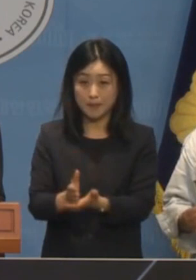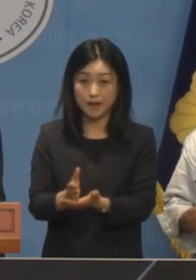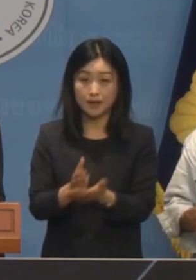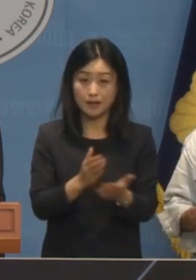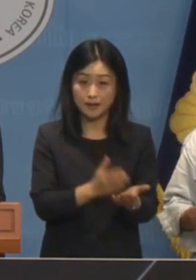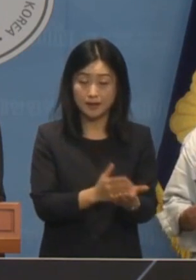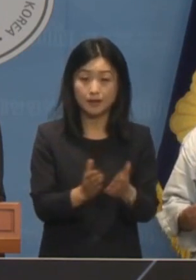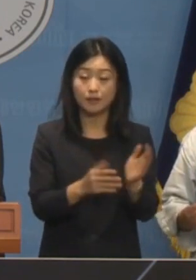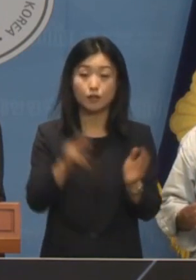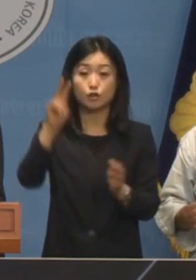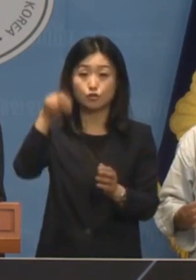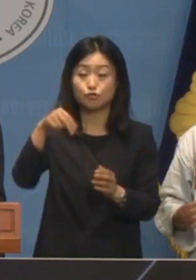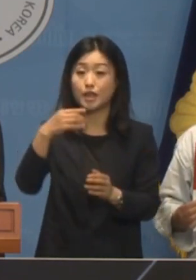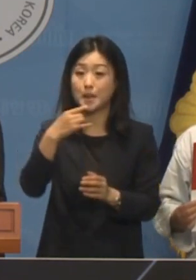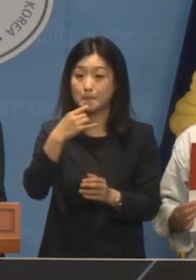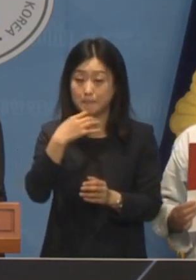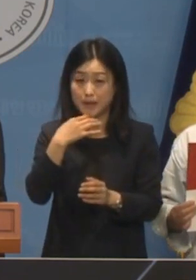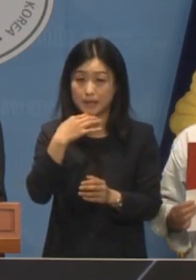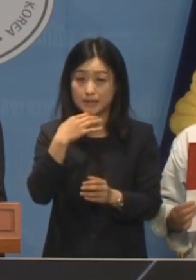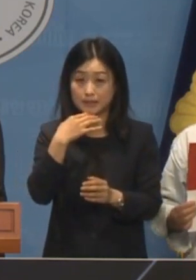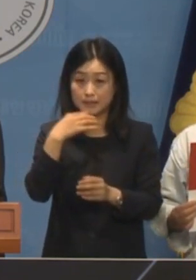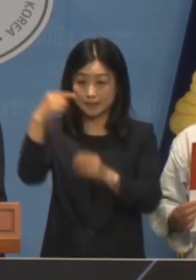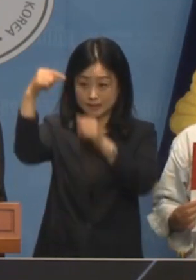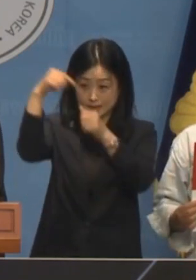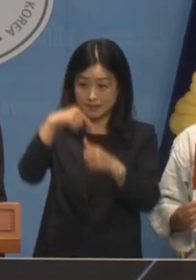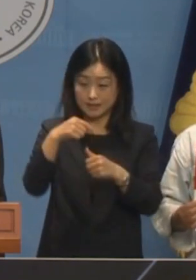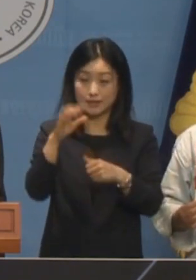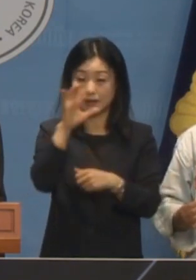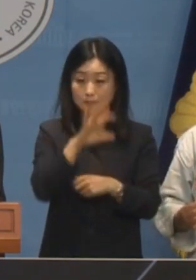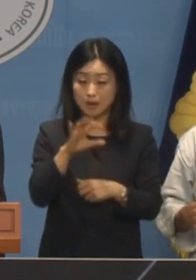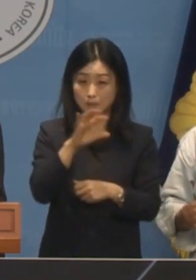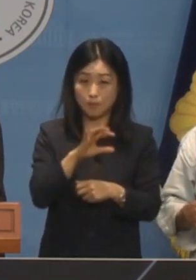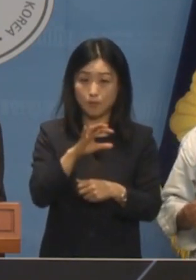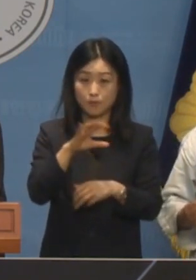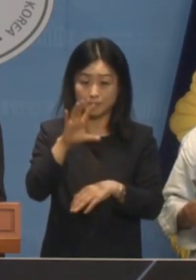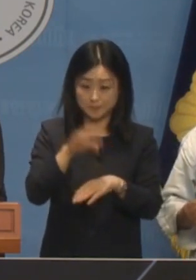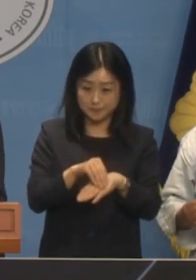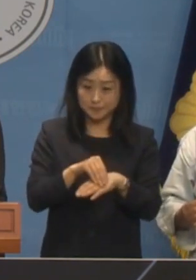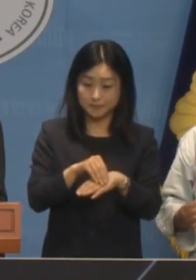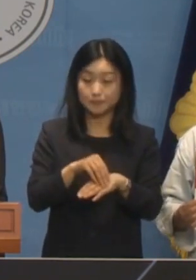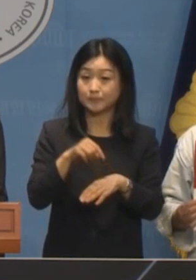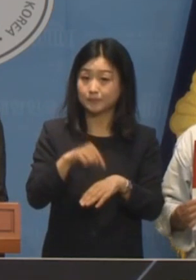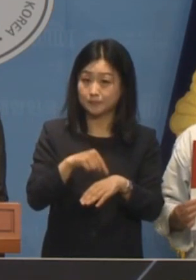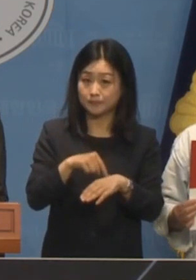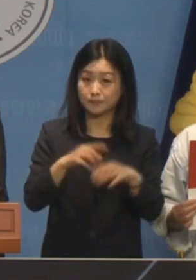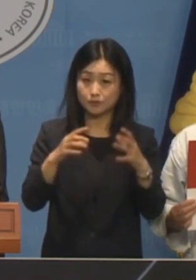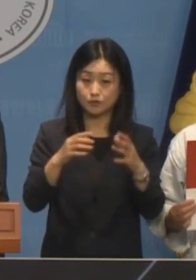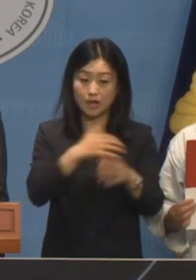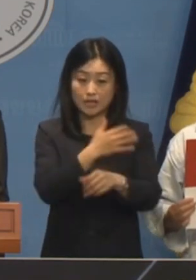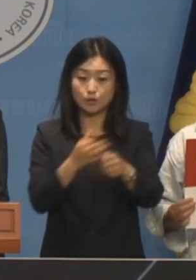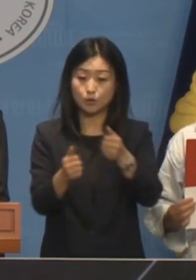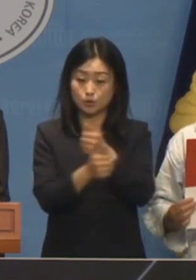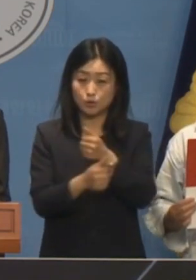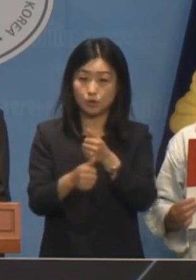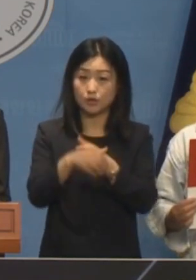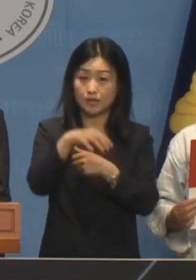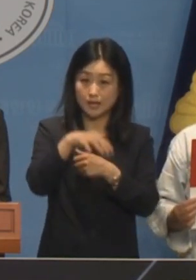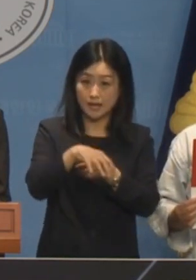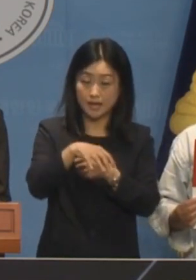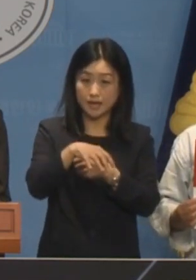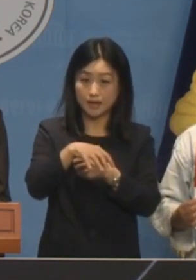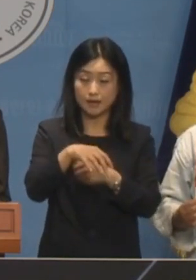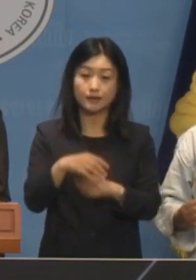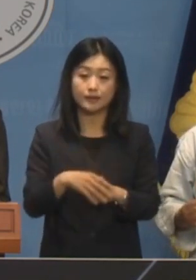유엔의 어젠다만을 앵무새처럼 반복하며 국민들로부터 지탄을 받고 특정 소수 집단의 목소리만을 대변해온